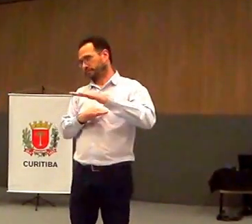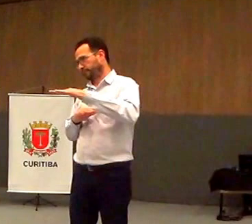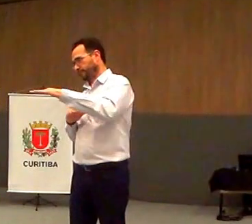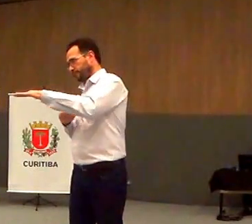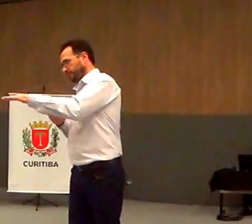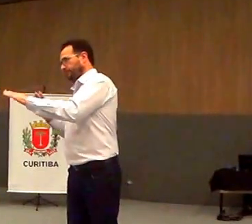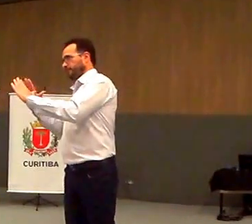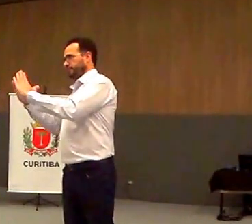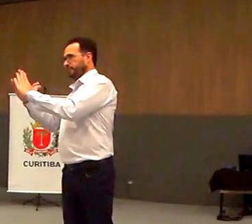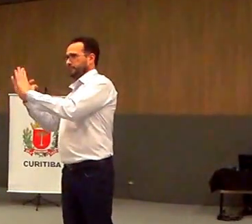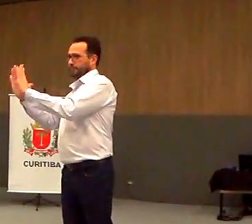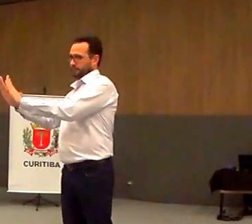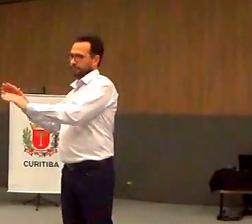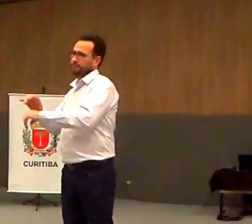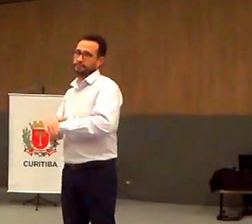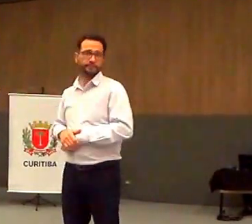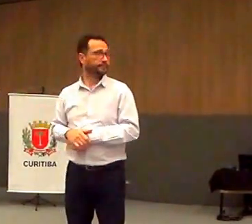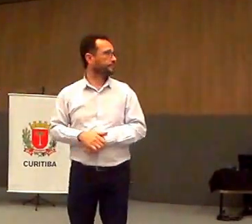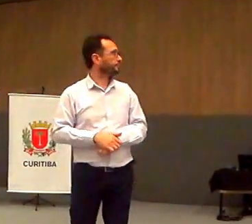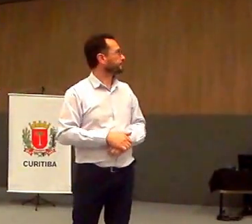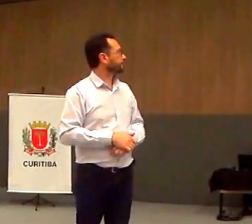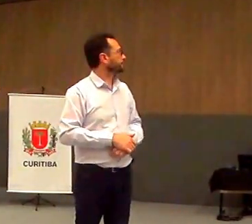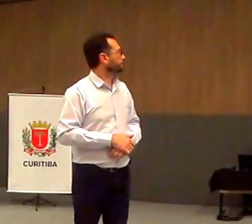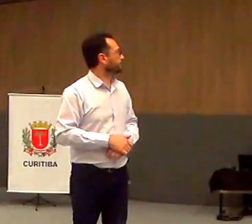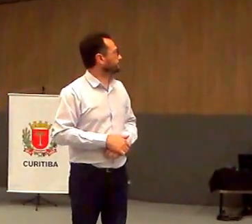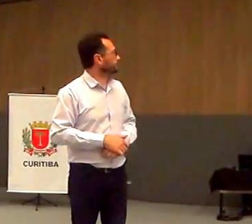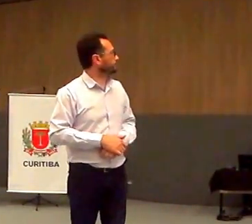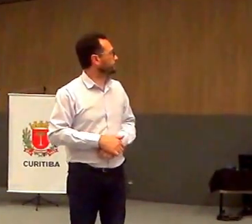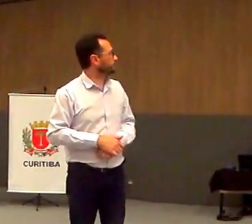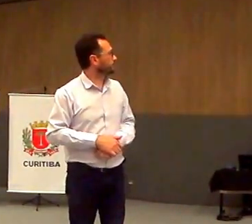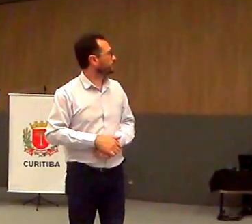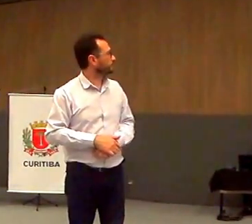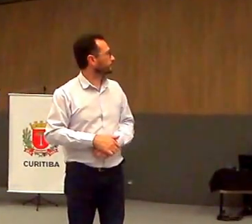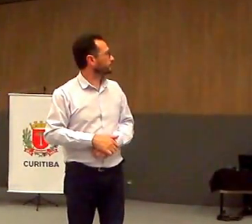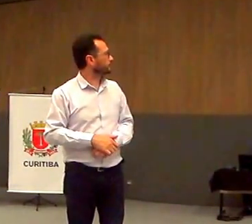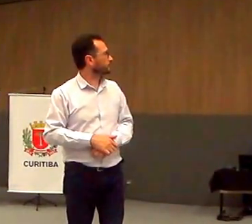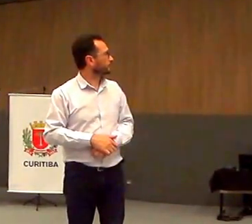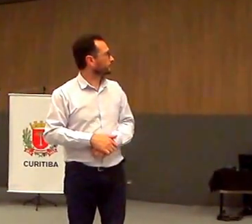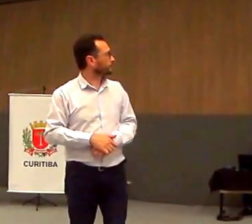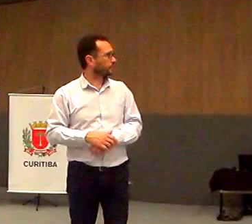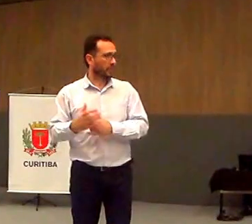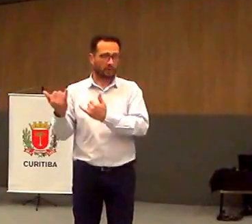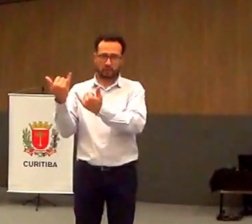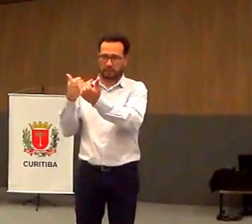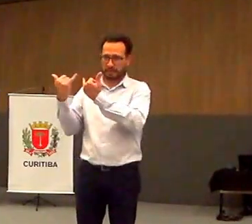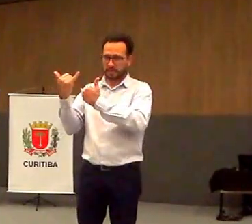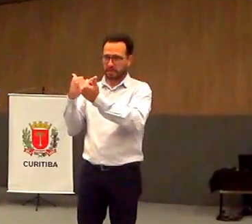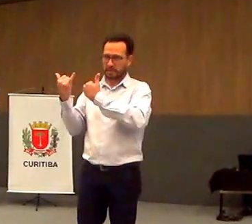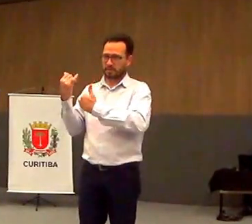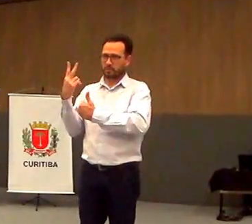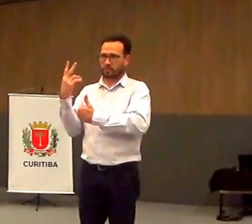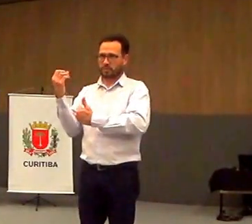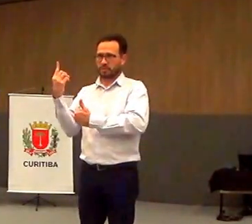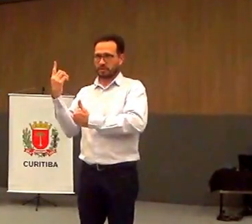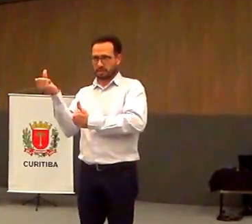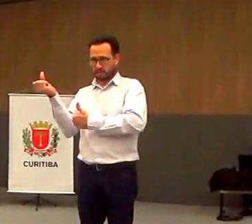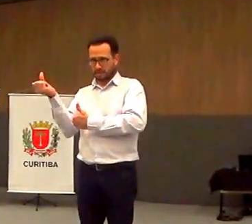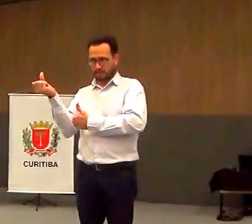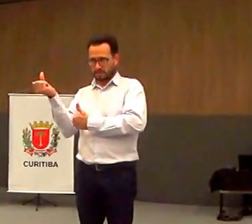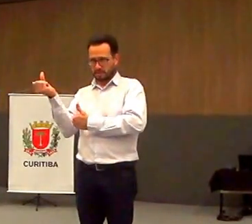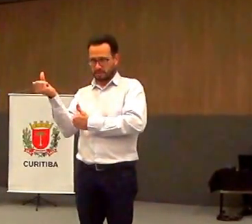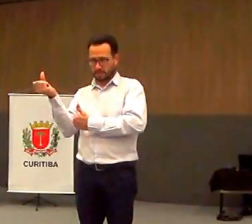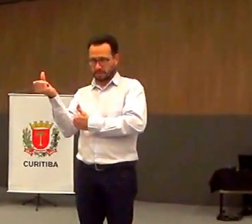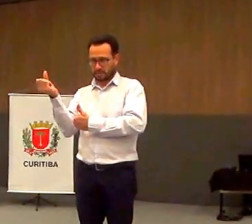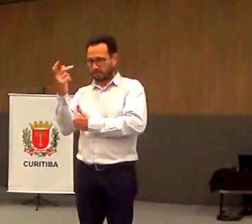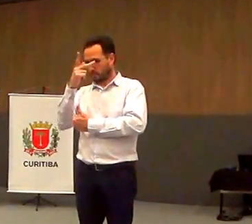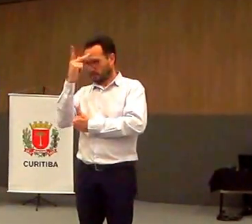Aqui alguns dados do final de 2016, né, do ano passado, do quarto trimestre. Então,